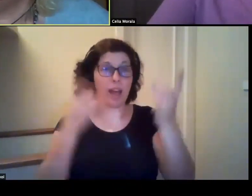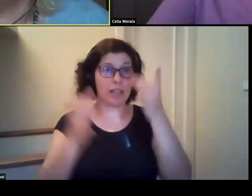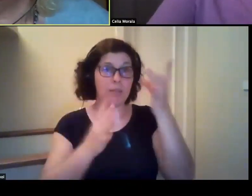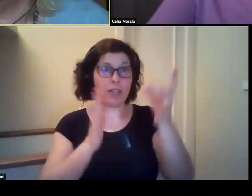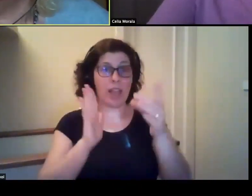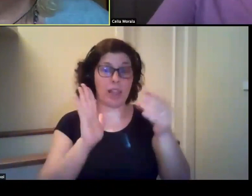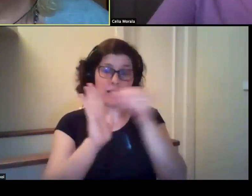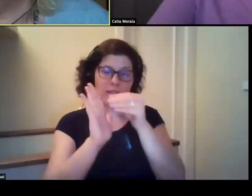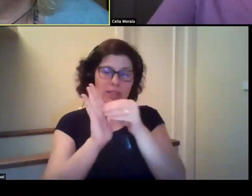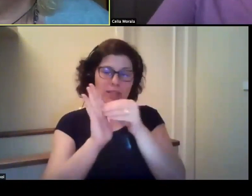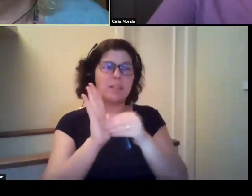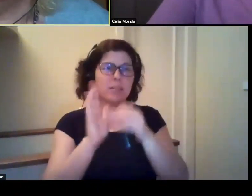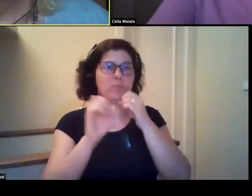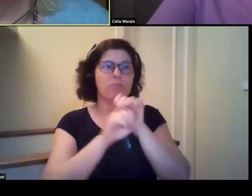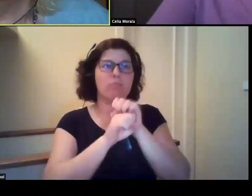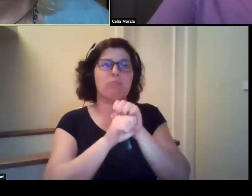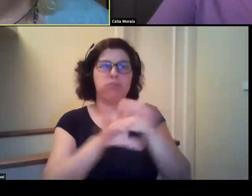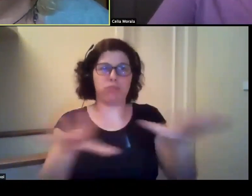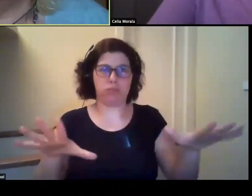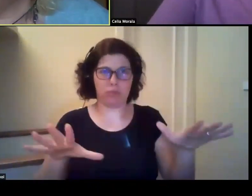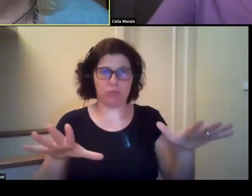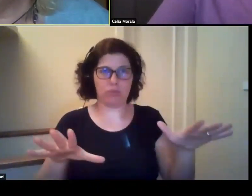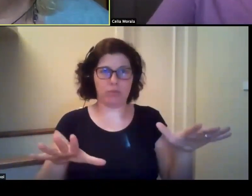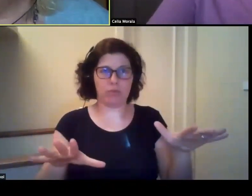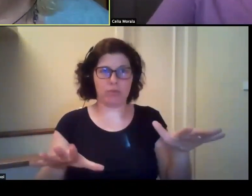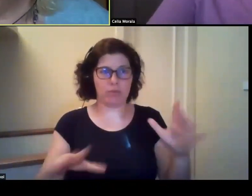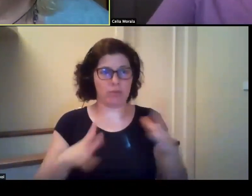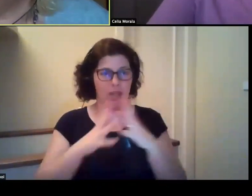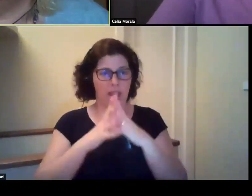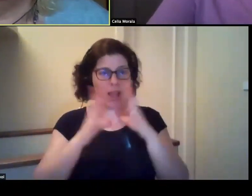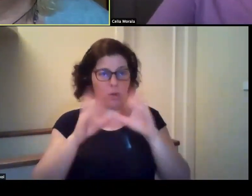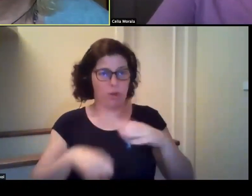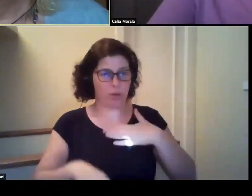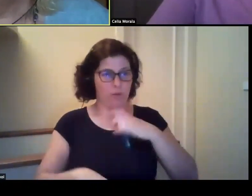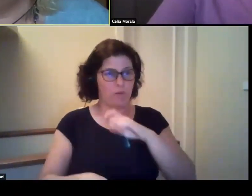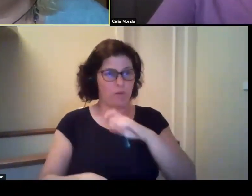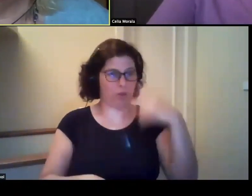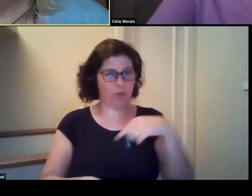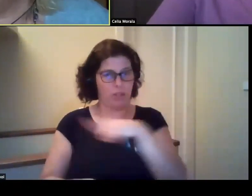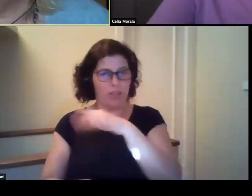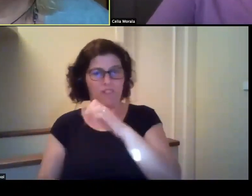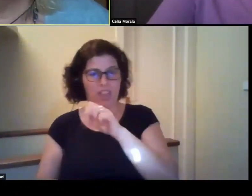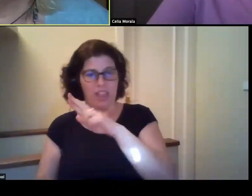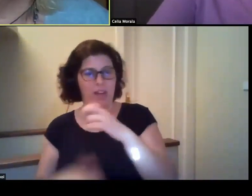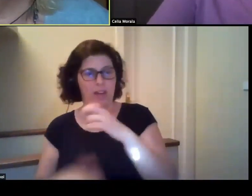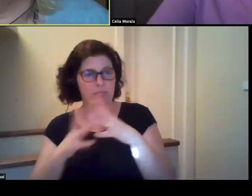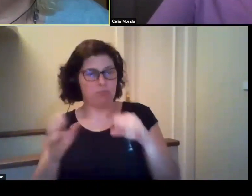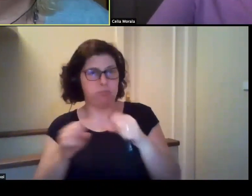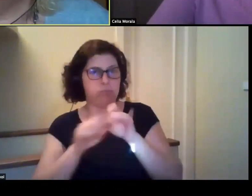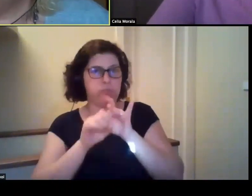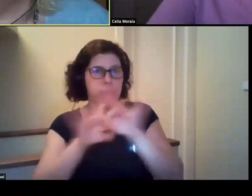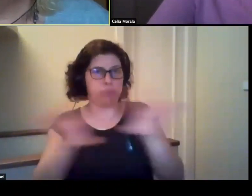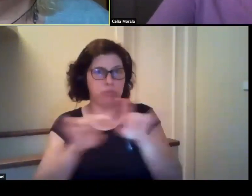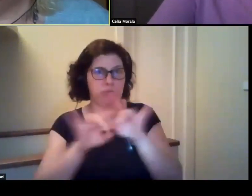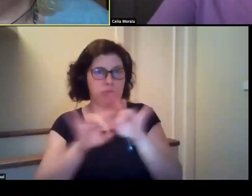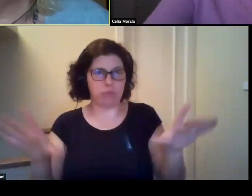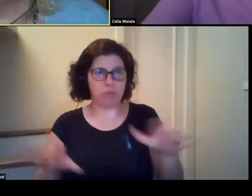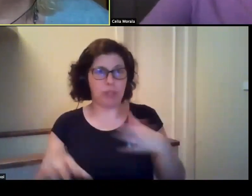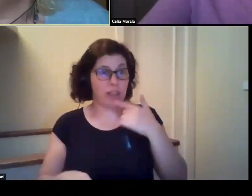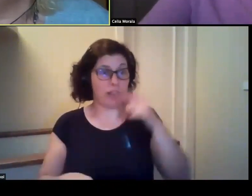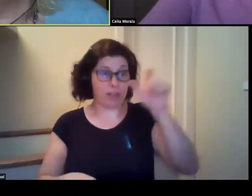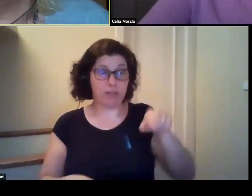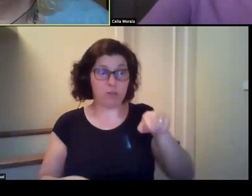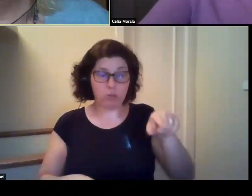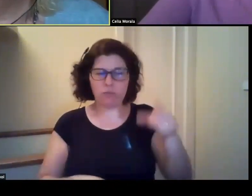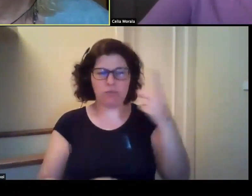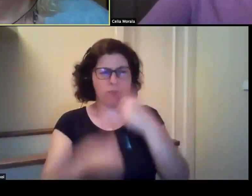de este acuerdo entre voluntariado de Fundación ONCE y FEDER. Con lo cual, estarás totalmente informada de las